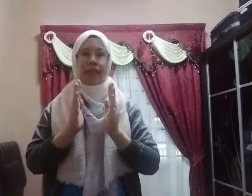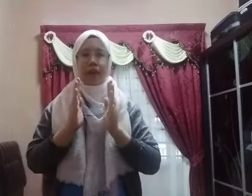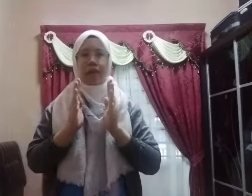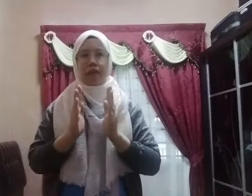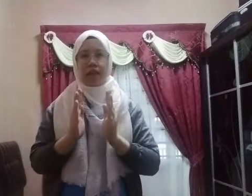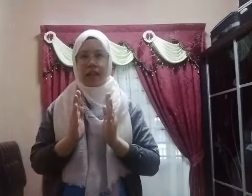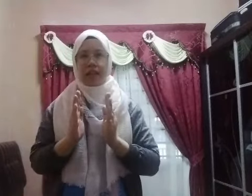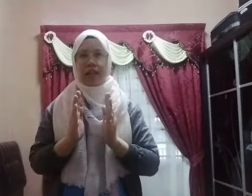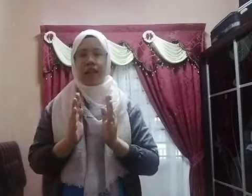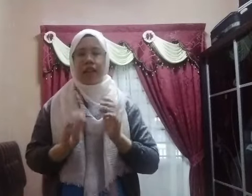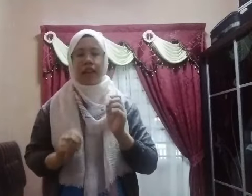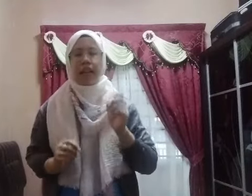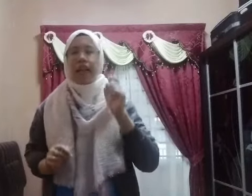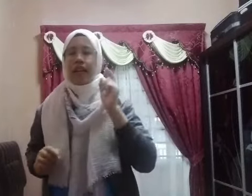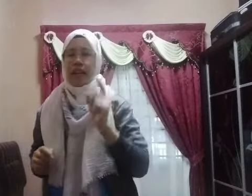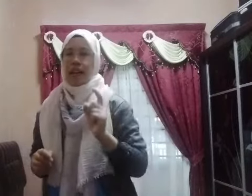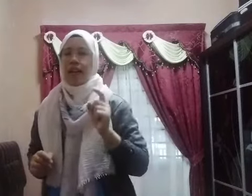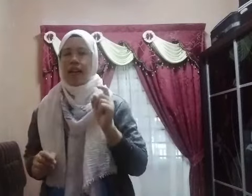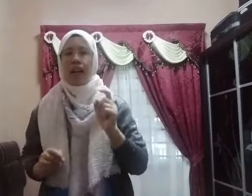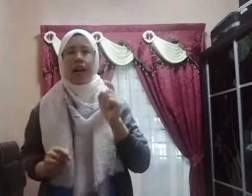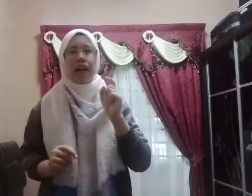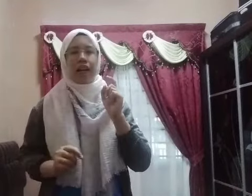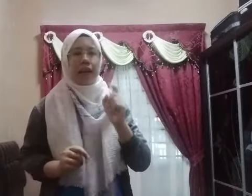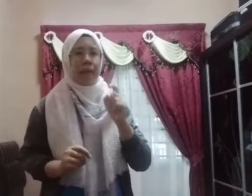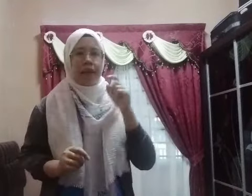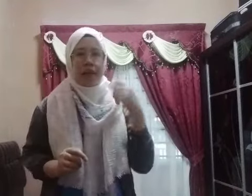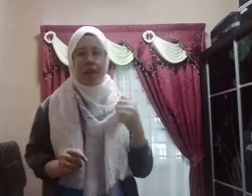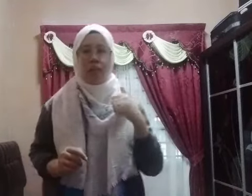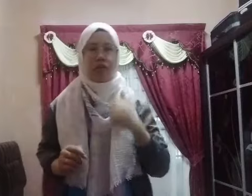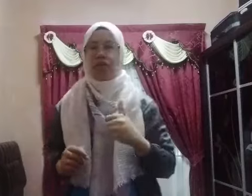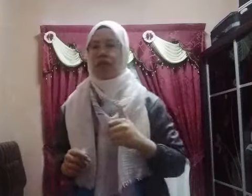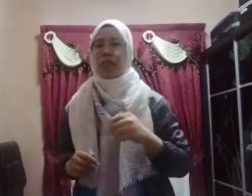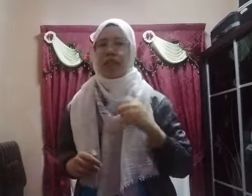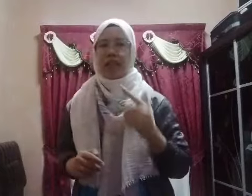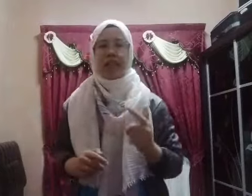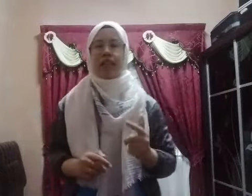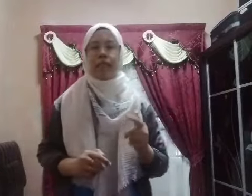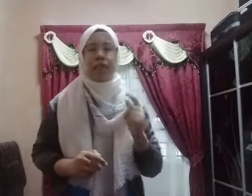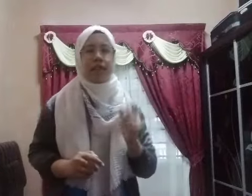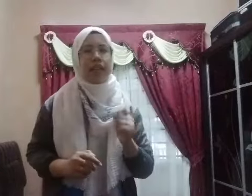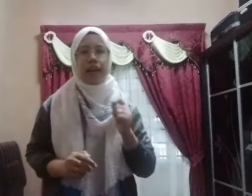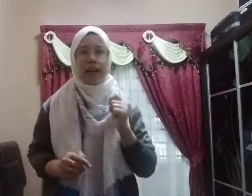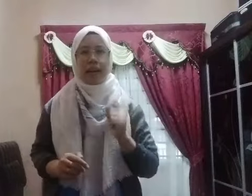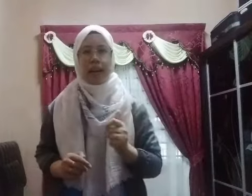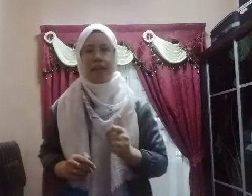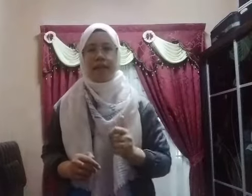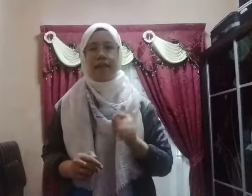sebagai ruang udara. Okey, jadi dekat mana-mana motor ataupun generator mesti kena ada air gap ni.